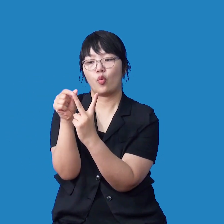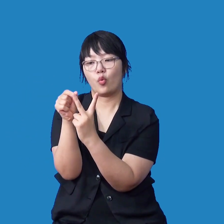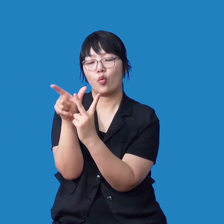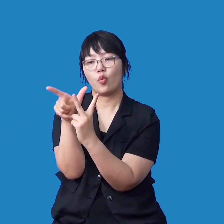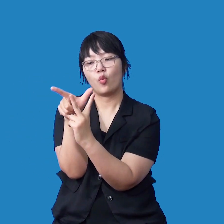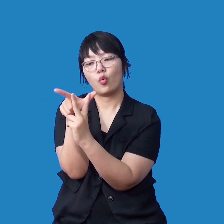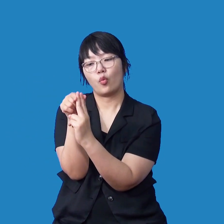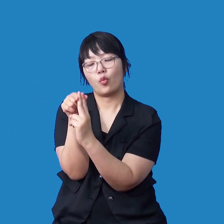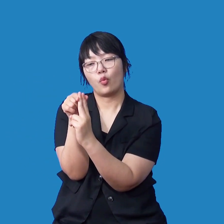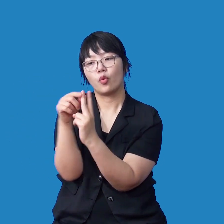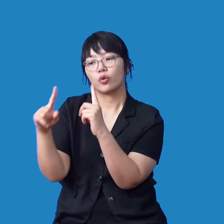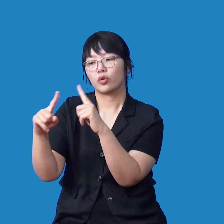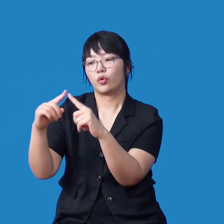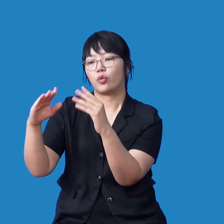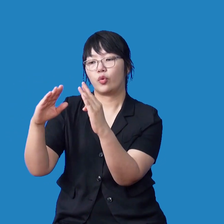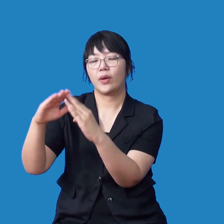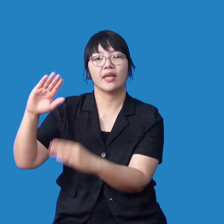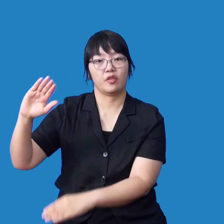from. 그러니까